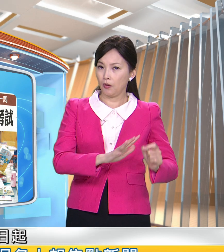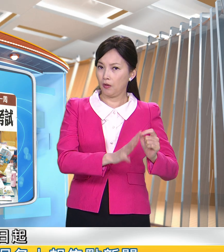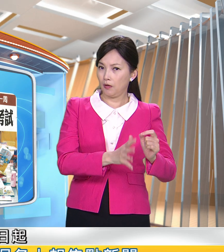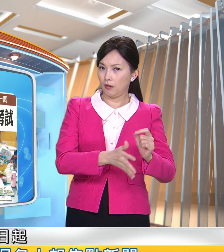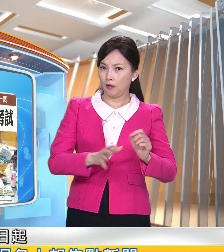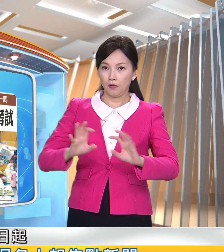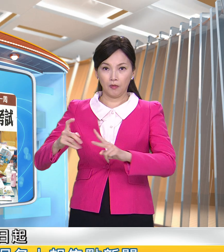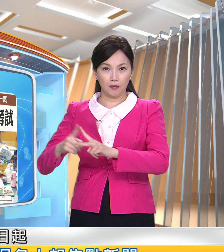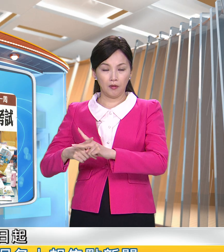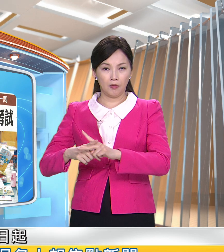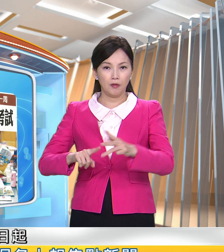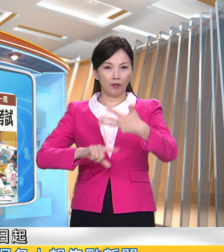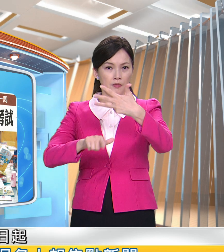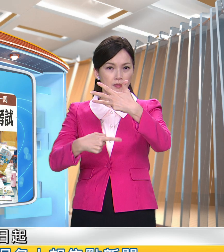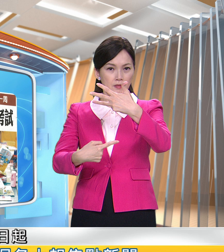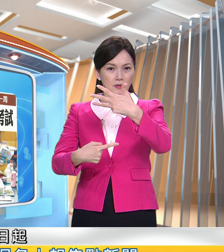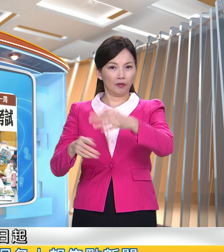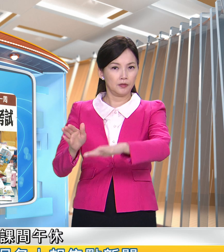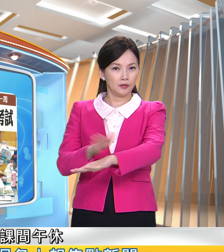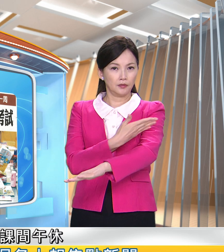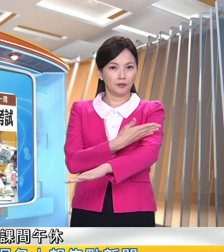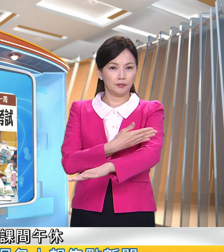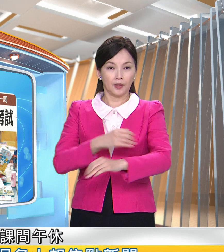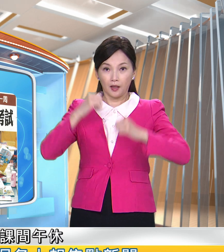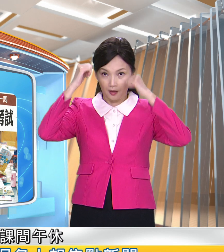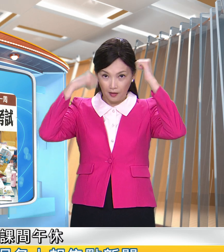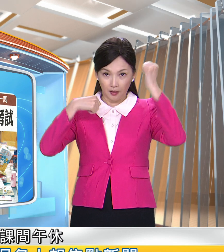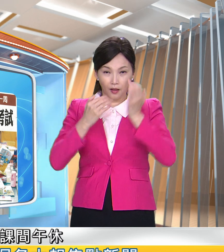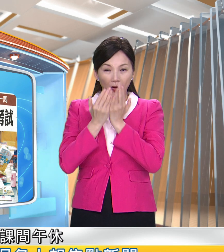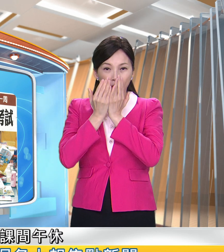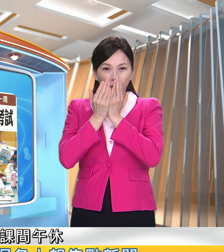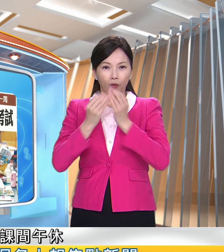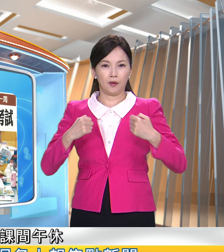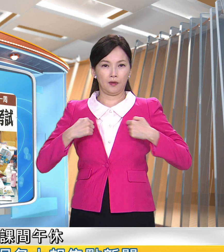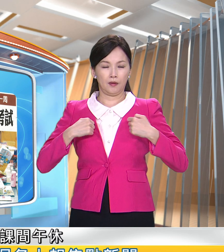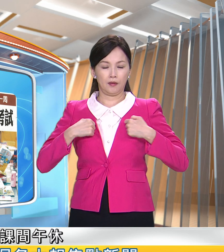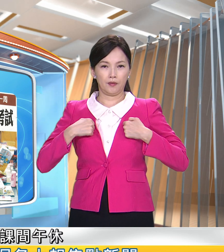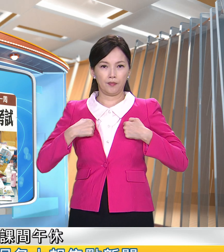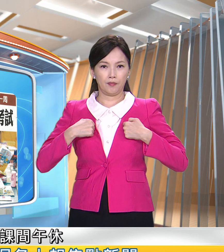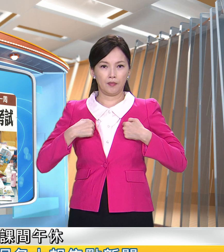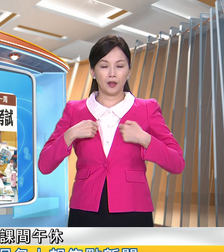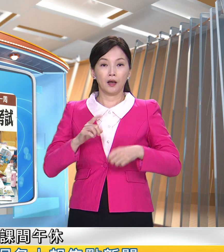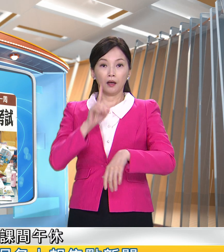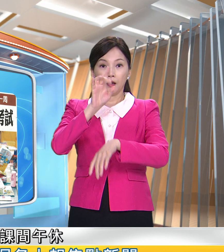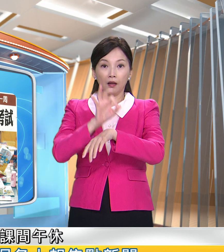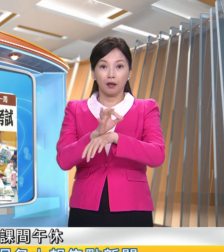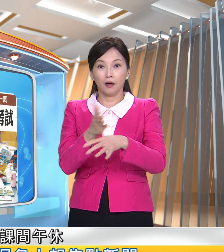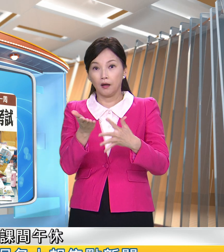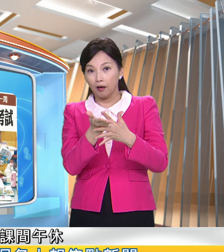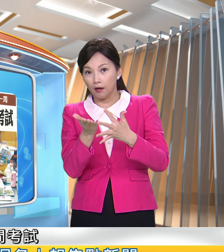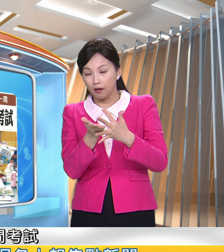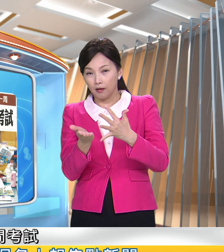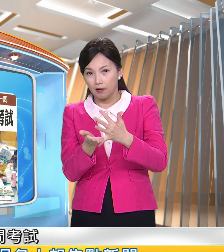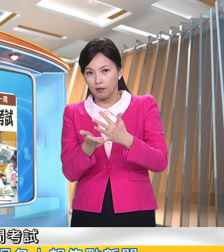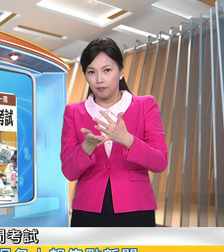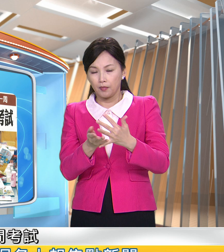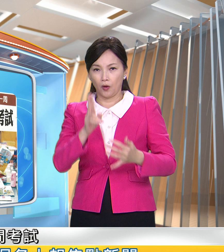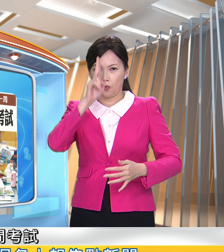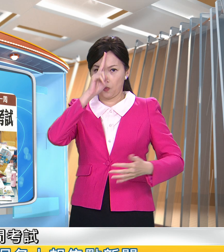学8月1日起不能在早自习、课间、午休或课后辅导时间来考